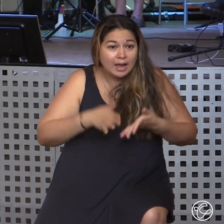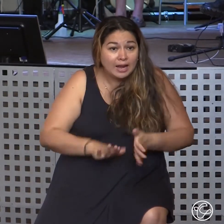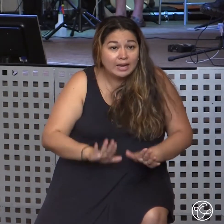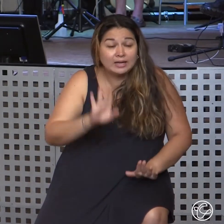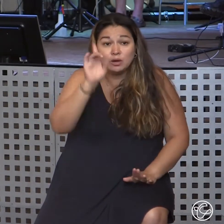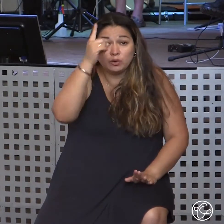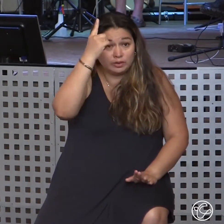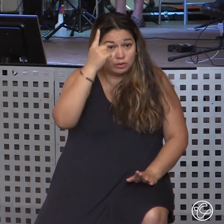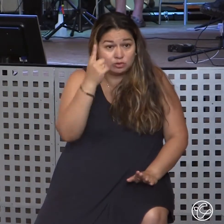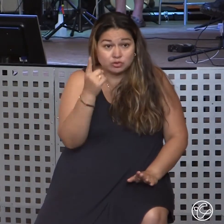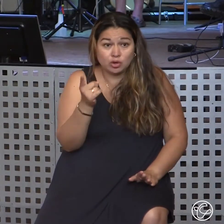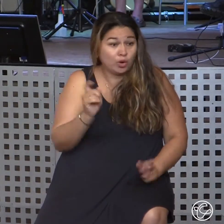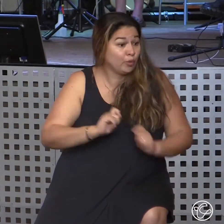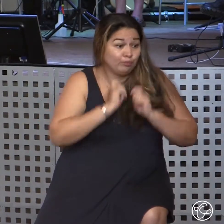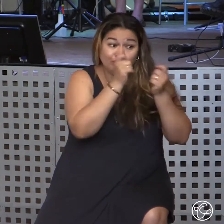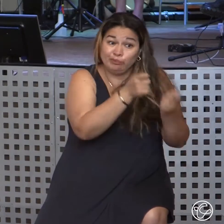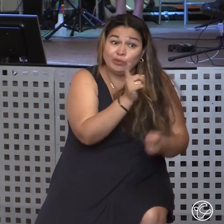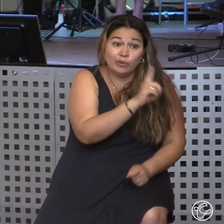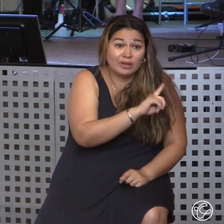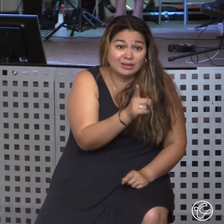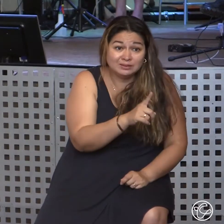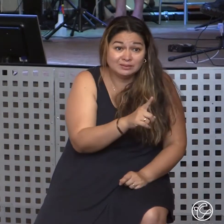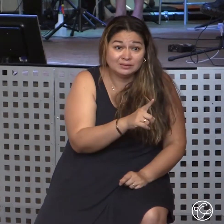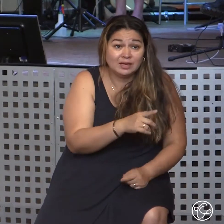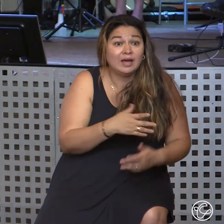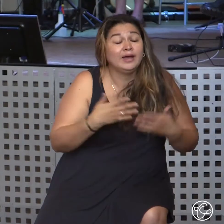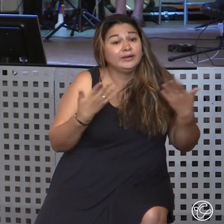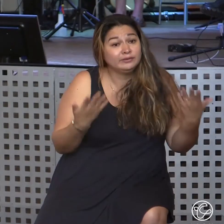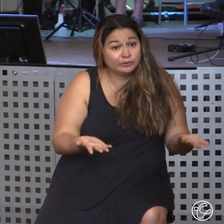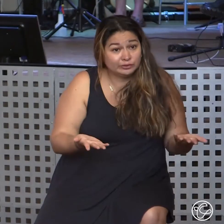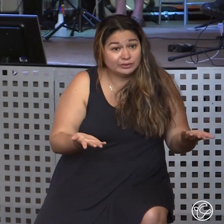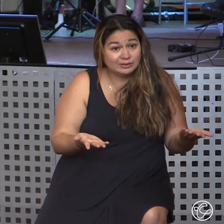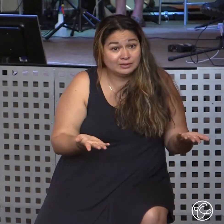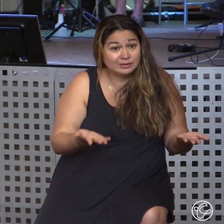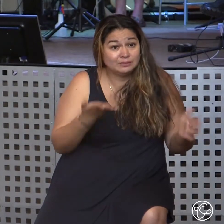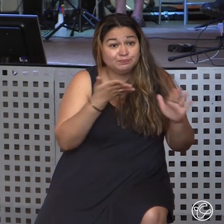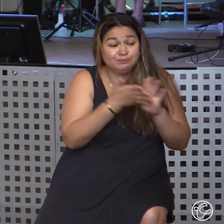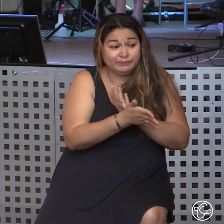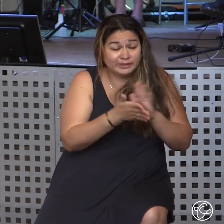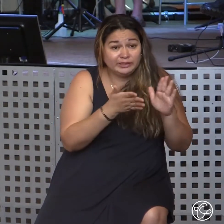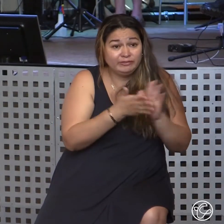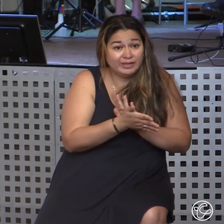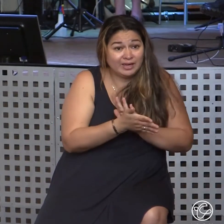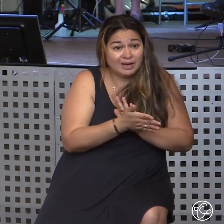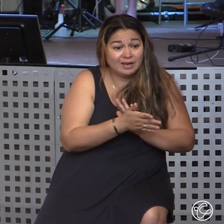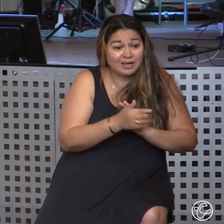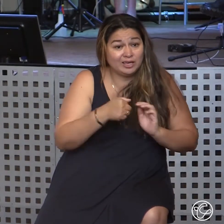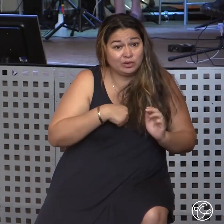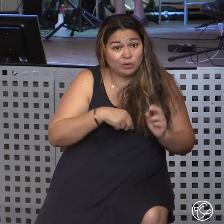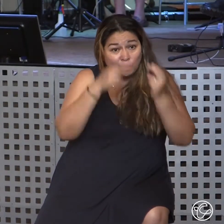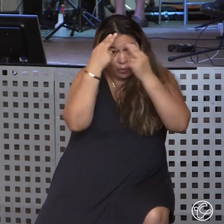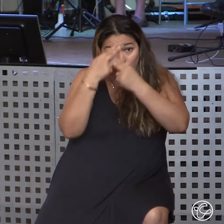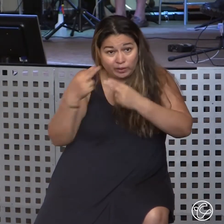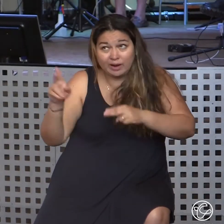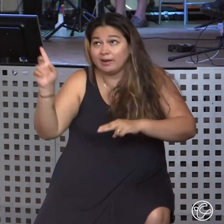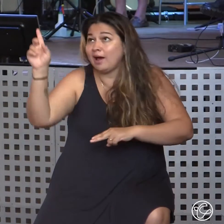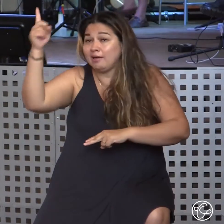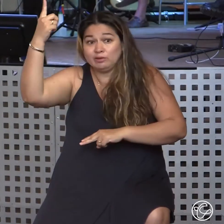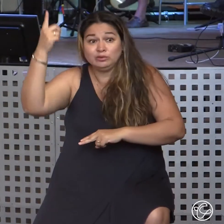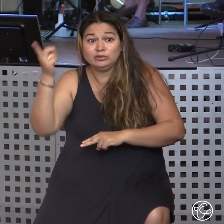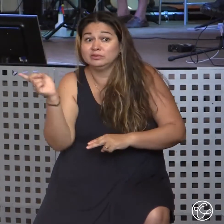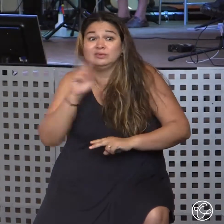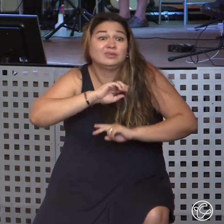Toma el principio de aquí. ¿Por qué? Porque la manera como yo veo cómo honro a mi Padre, ¿sabes cómo